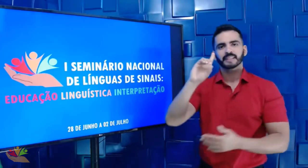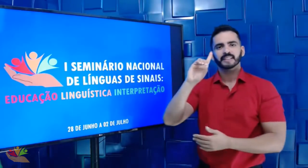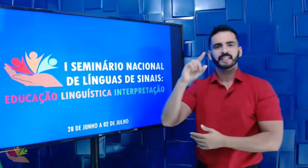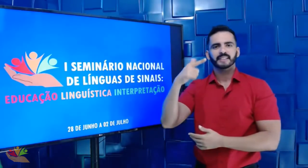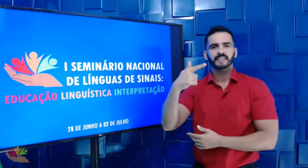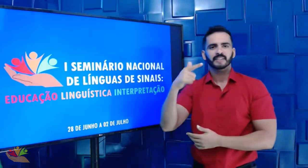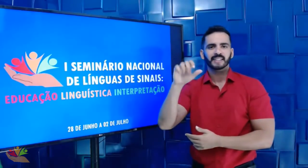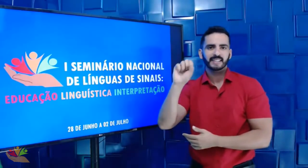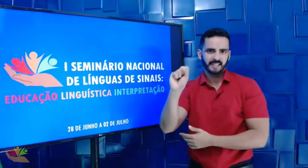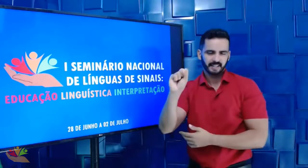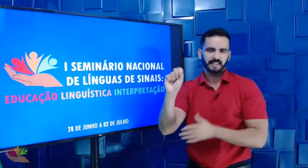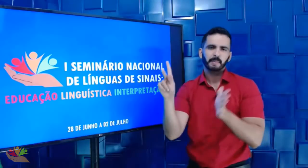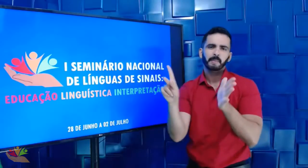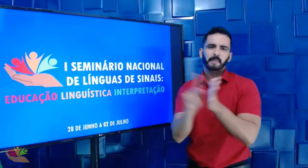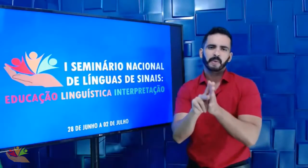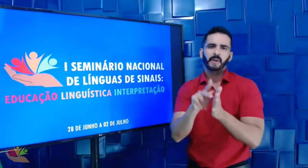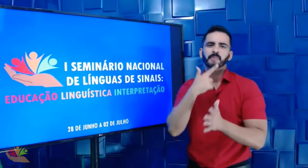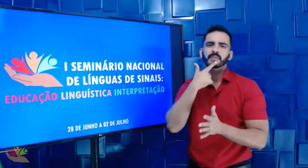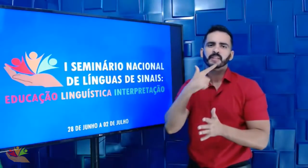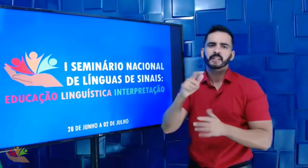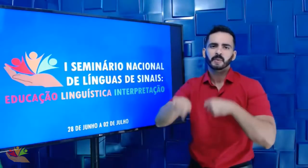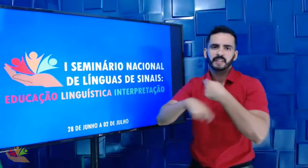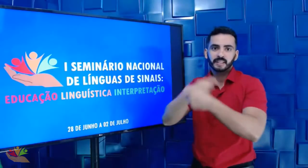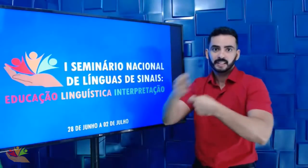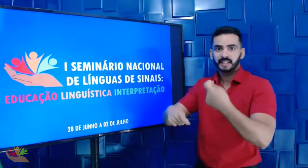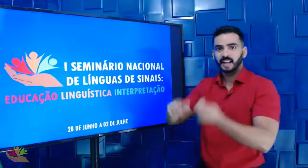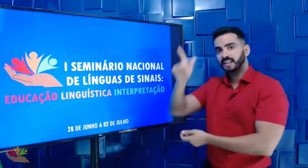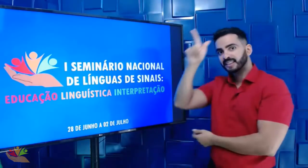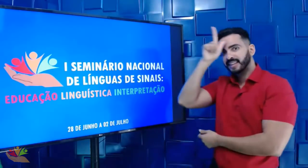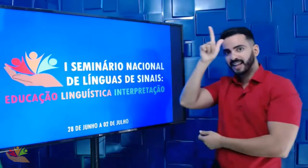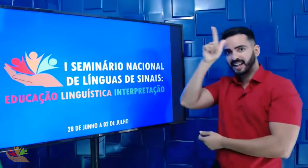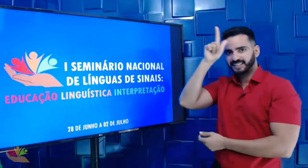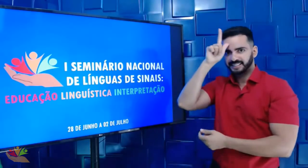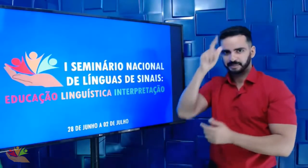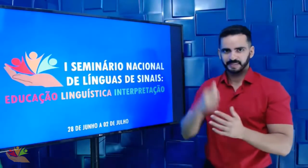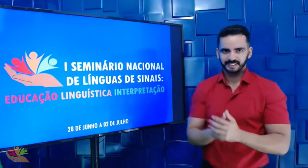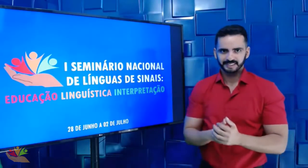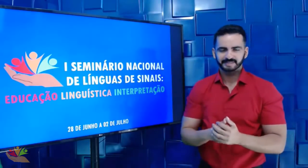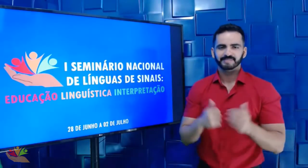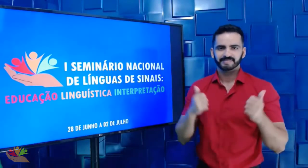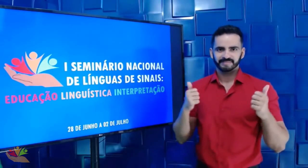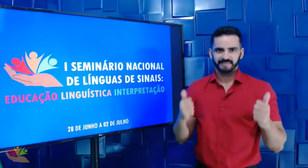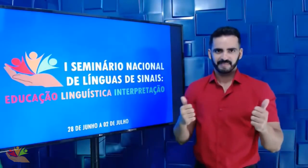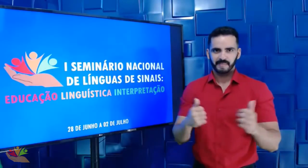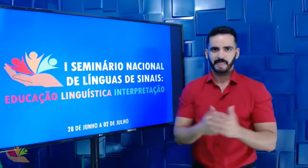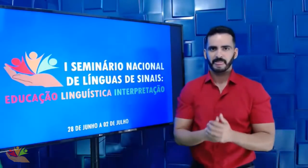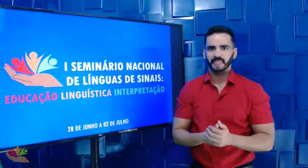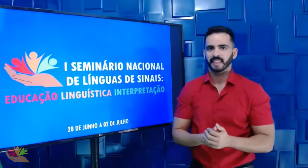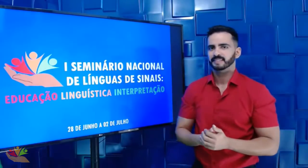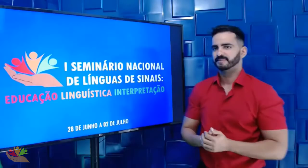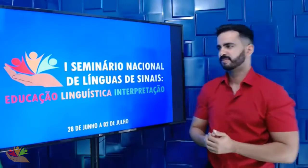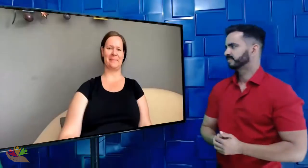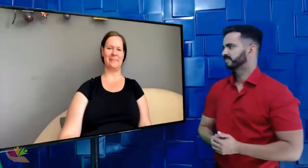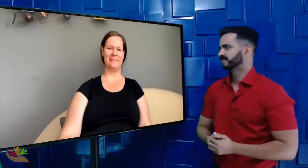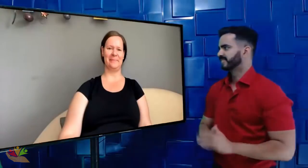sintaxe, fazendo uma comparação entre a língua brasileira de sinais e a língua de sinais alemã.